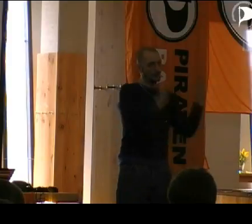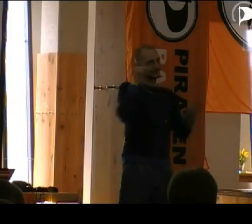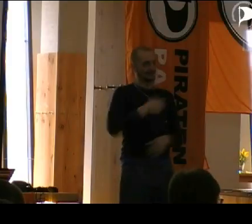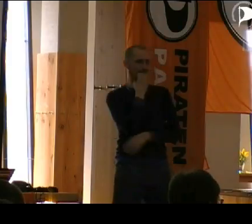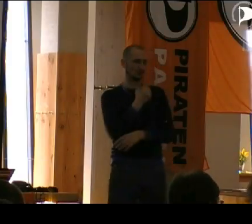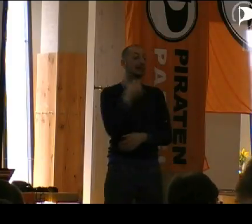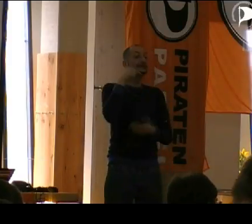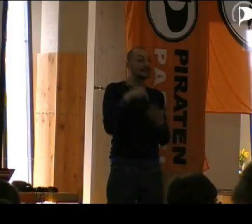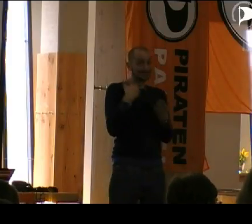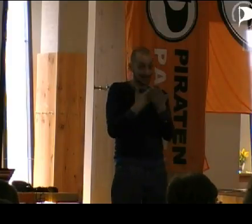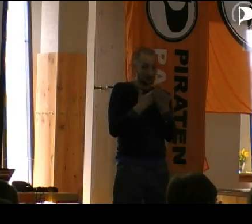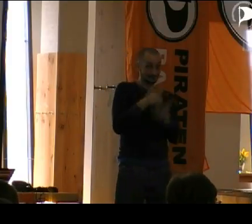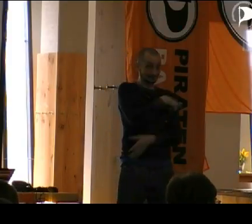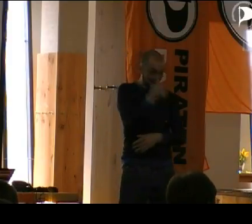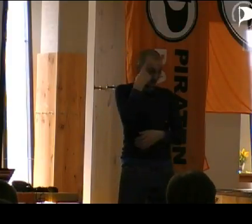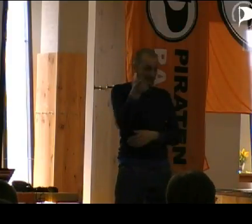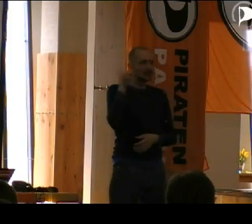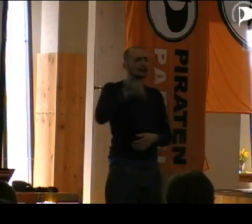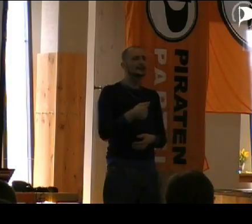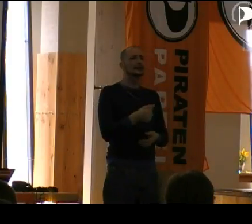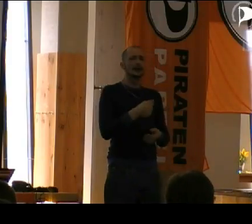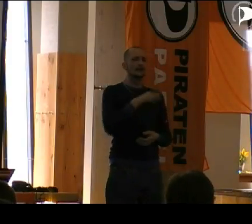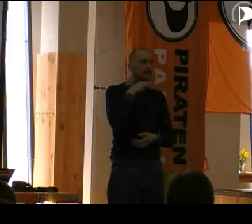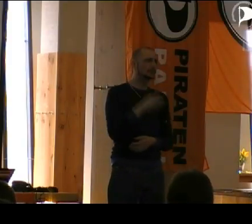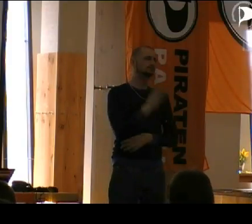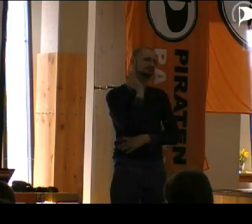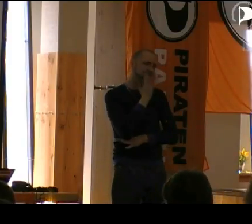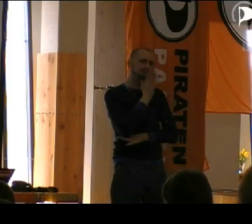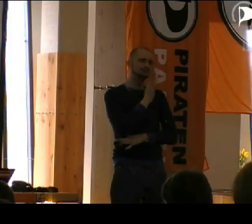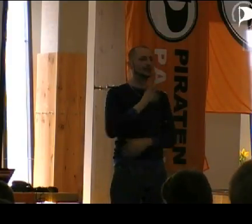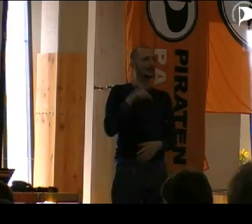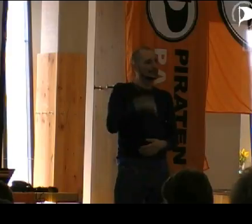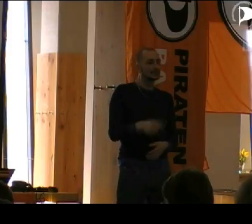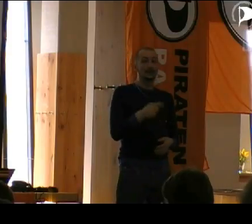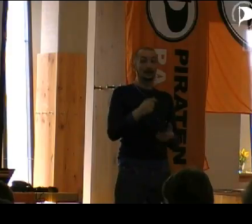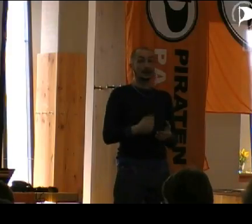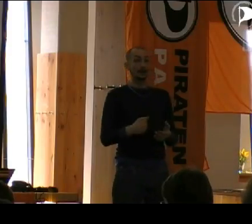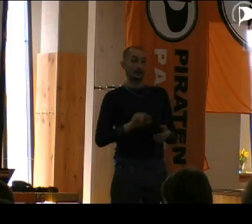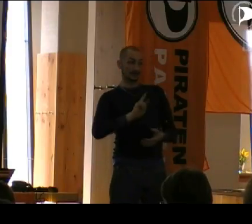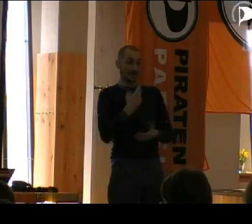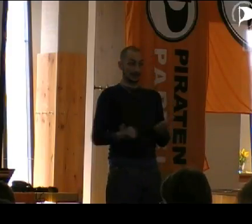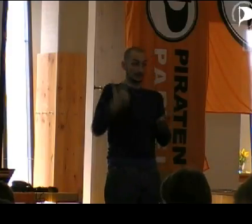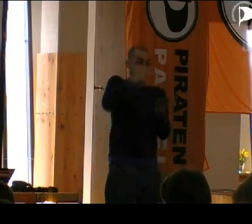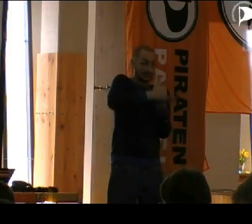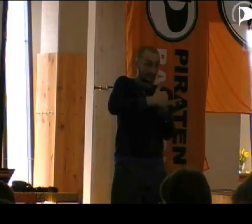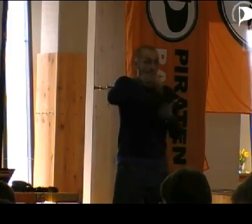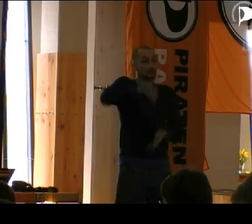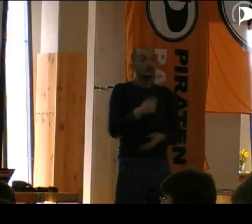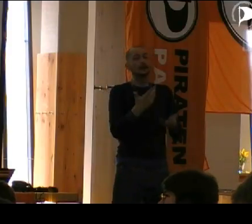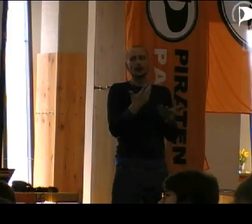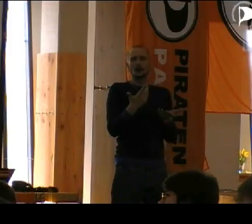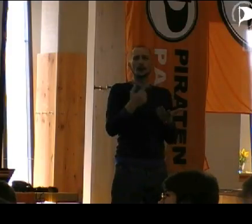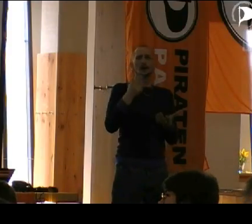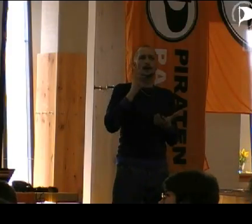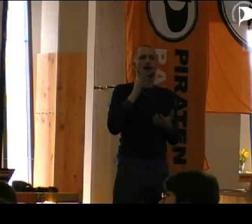ja ich will eigentlich auch gar nicht so furchtbar viel erzählen als stellvertretender vorsitzender sein natürlich die verbindung von andré dazu